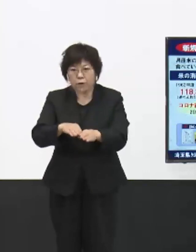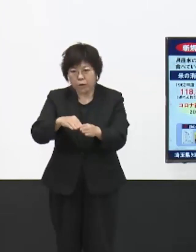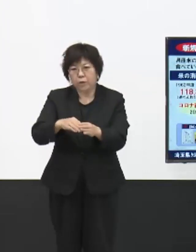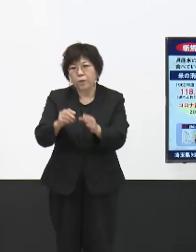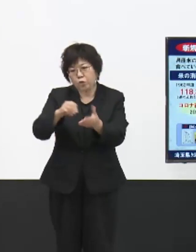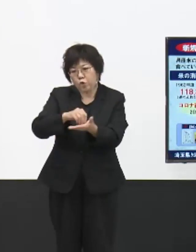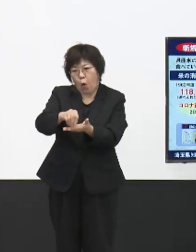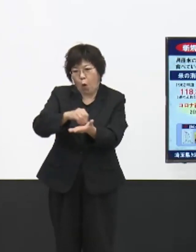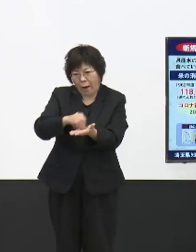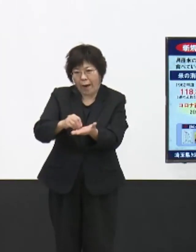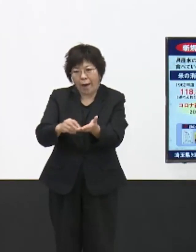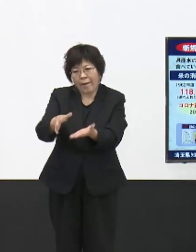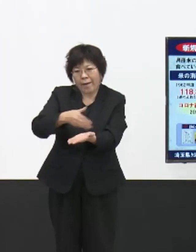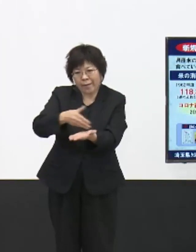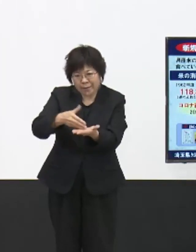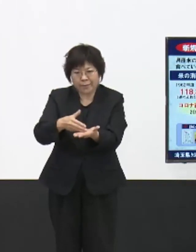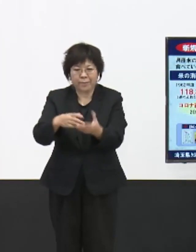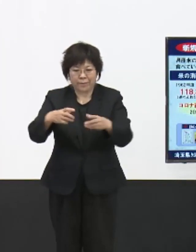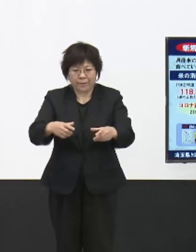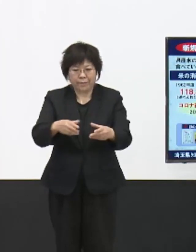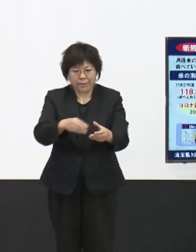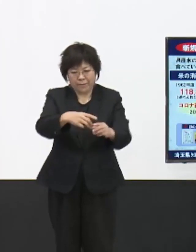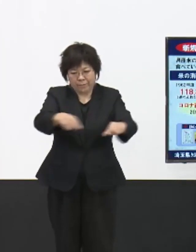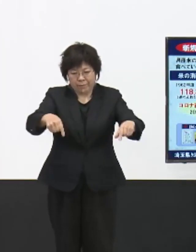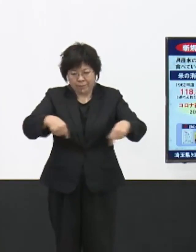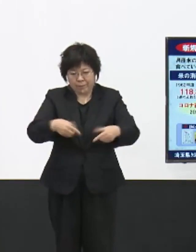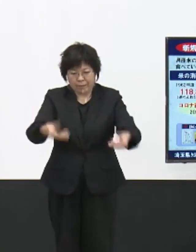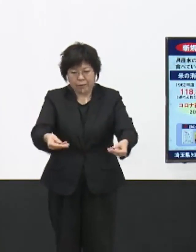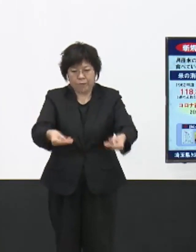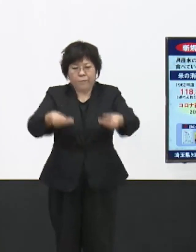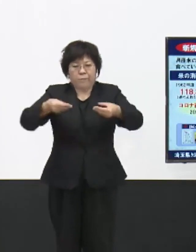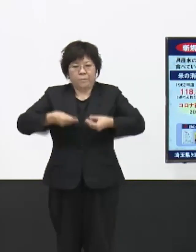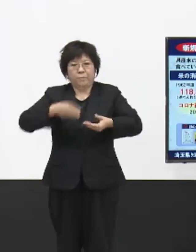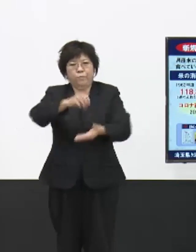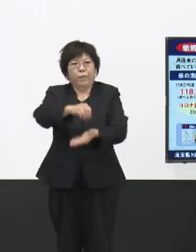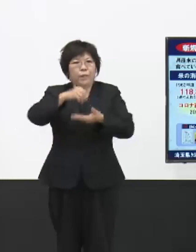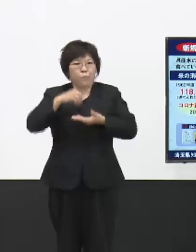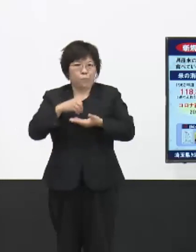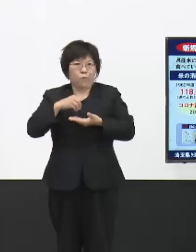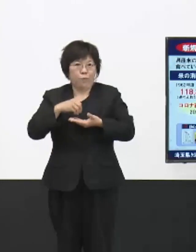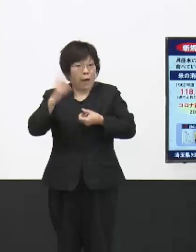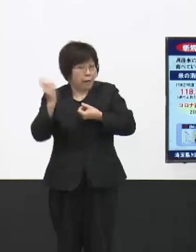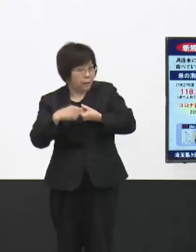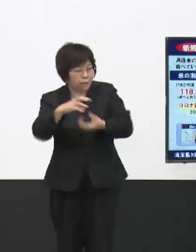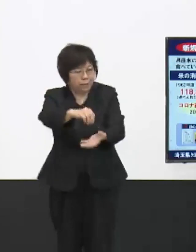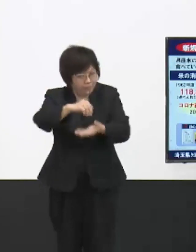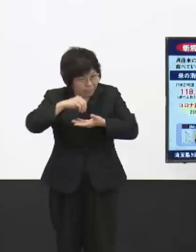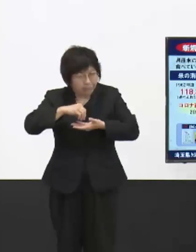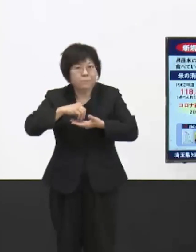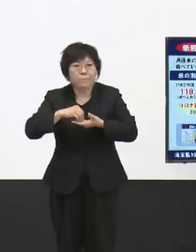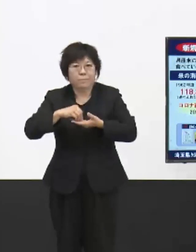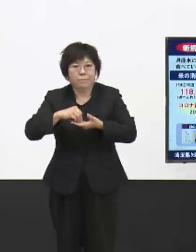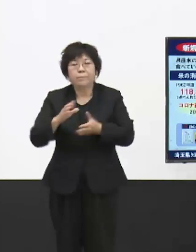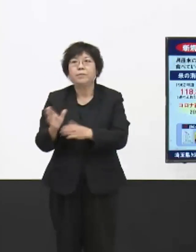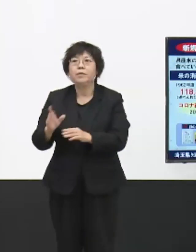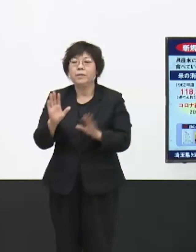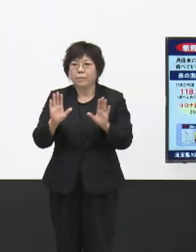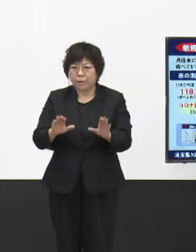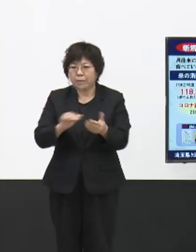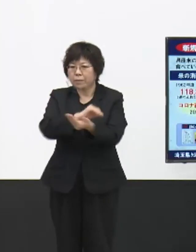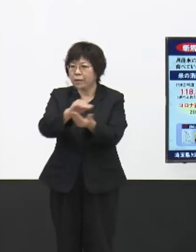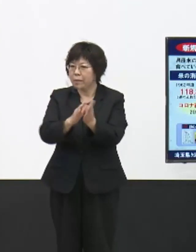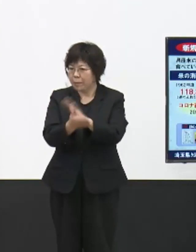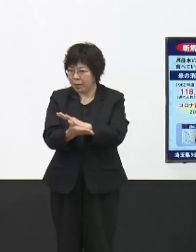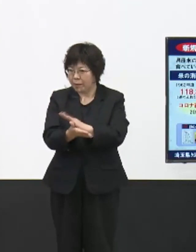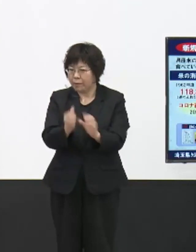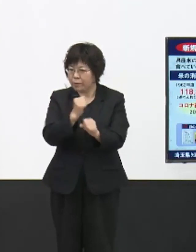も生産者が丹精込めて作り上げたおいしいお米が出来上がりました。ぜひこの機会